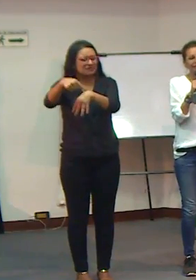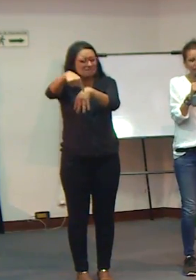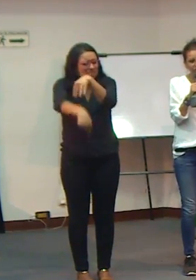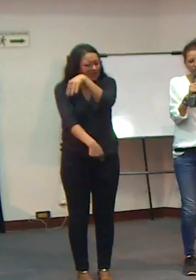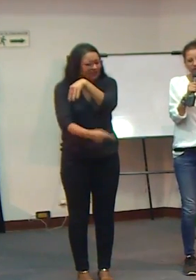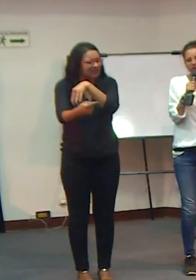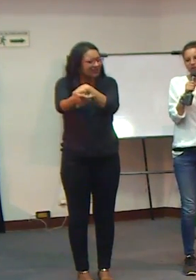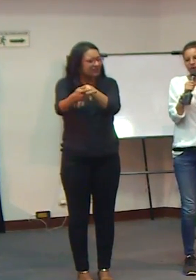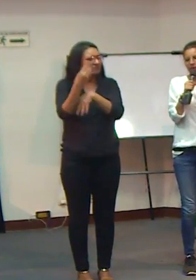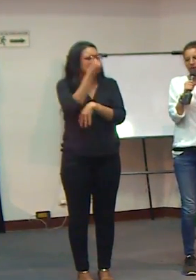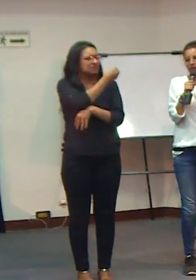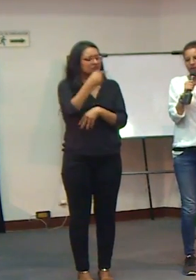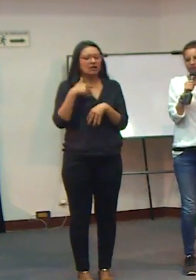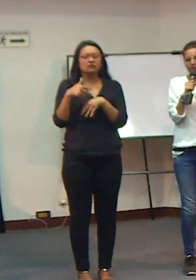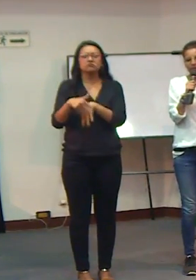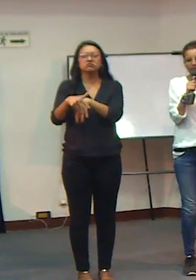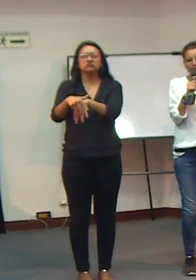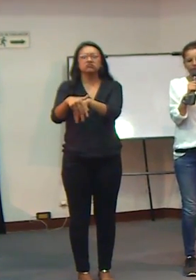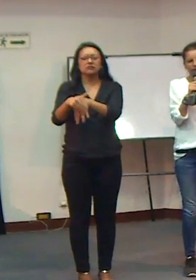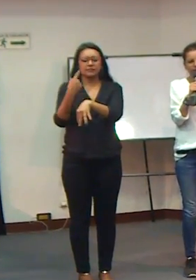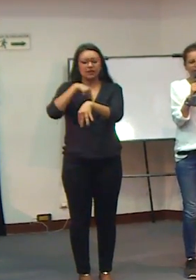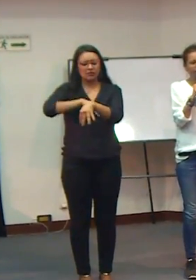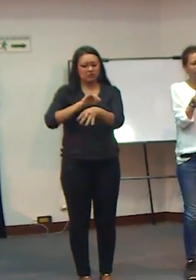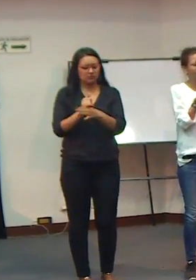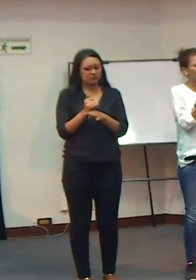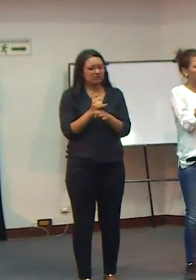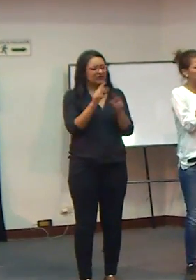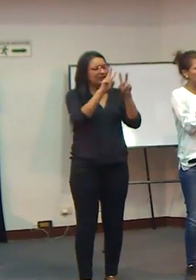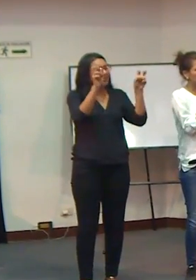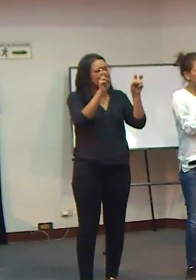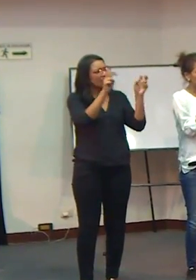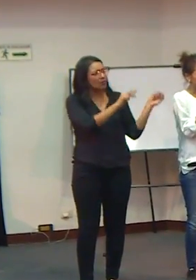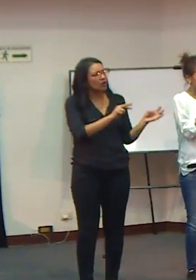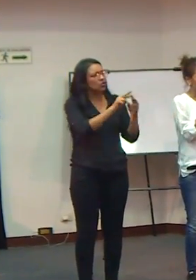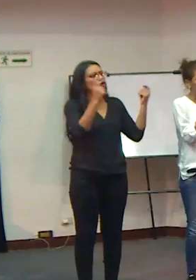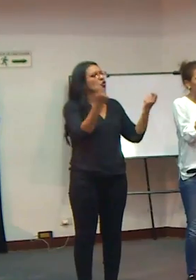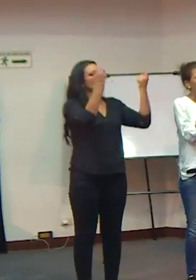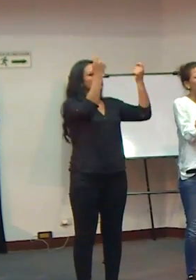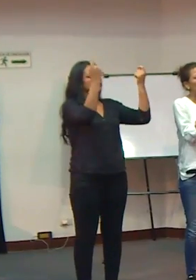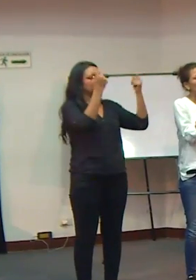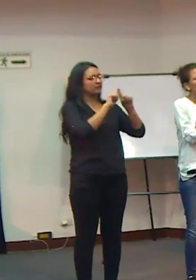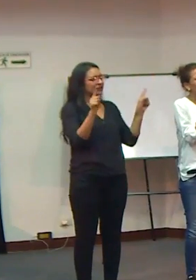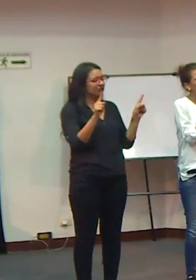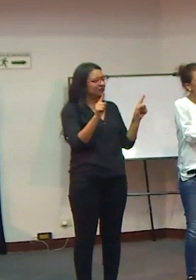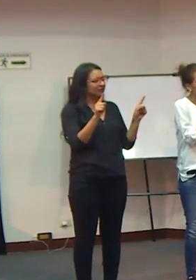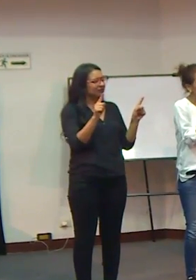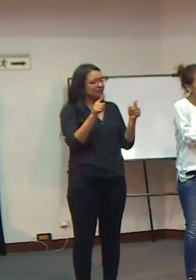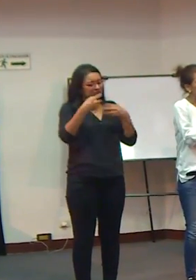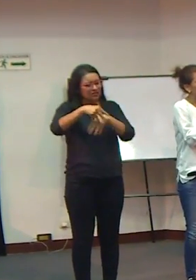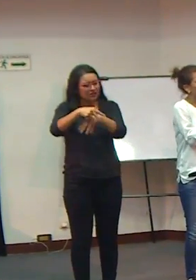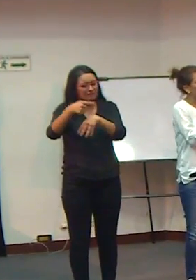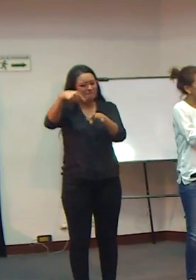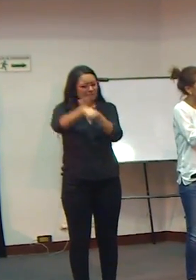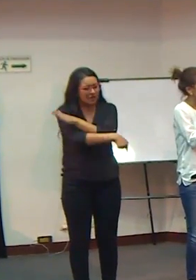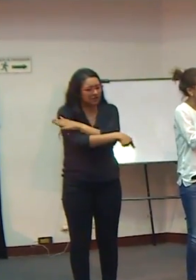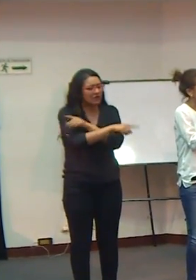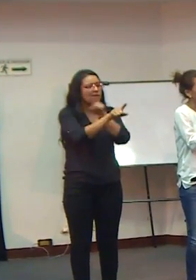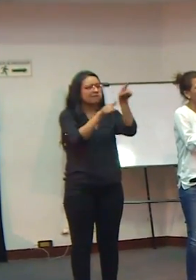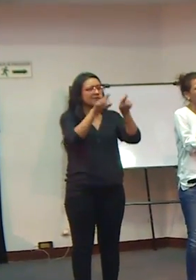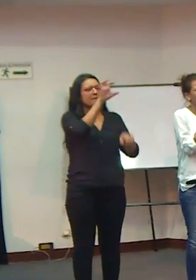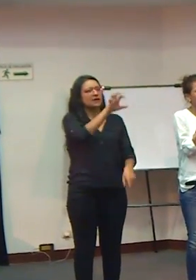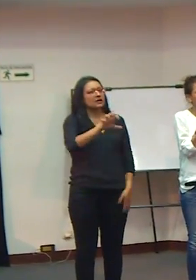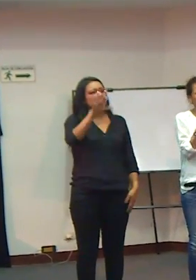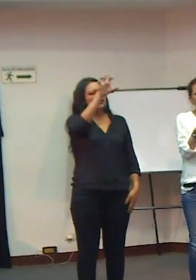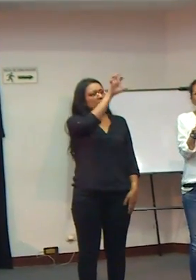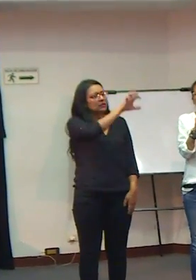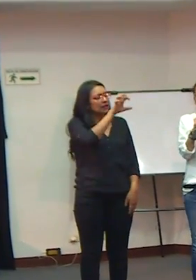más allá de ese tema del lema de la educación no se vende? ¿Qué habrá más allá para que en muchos países